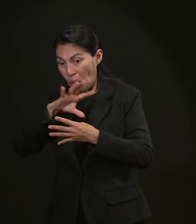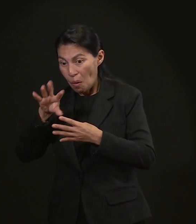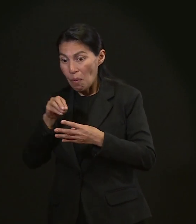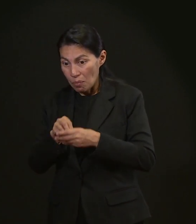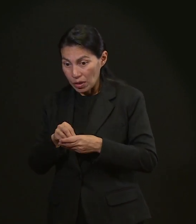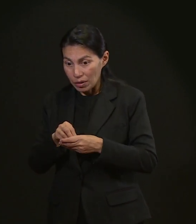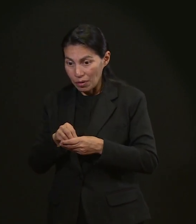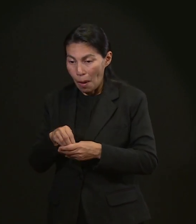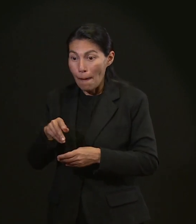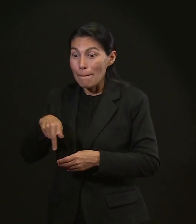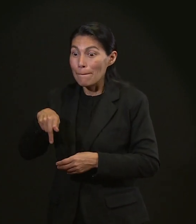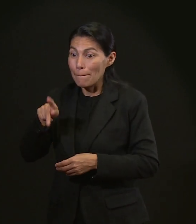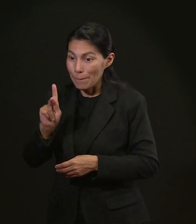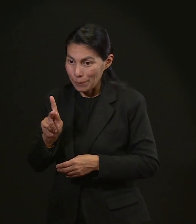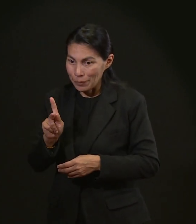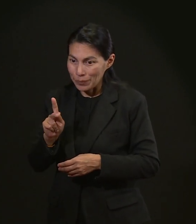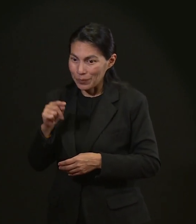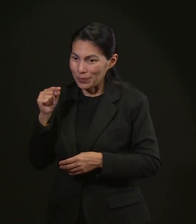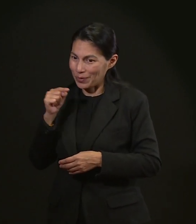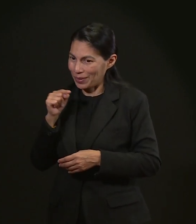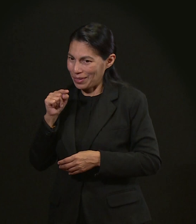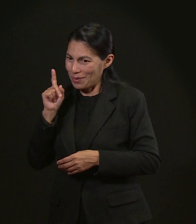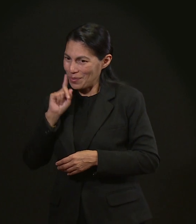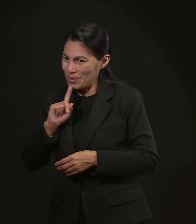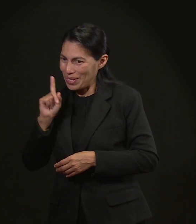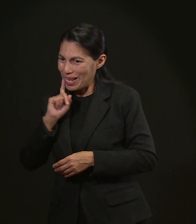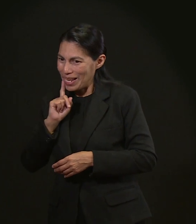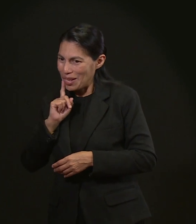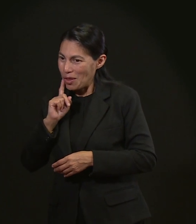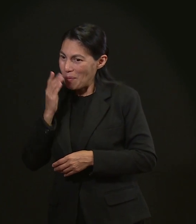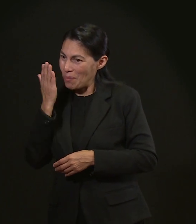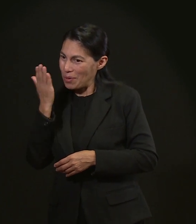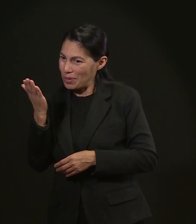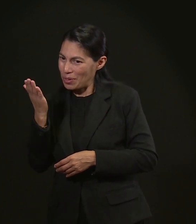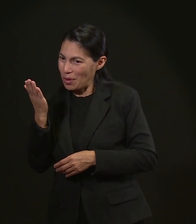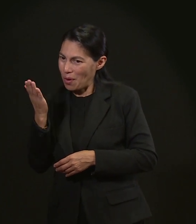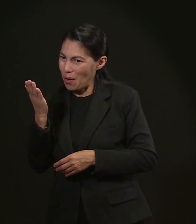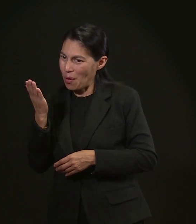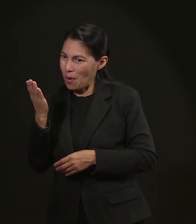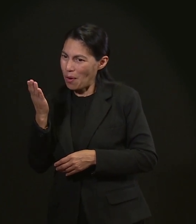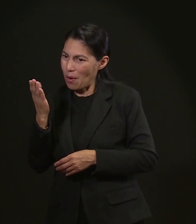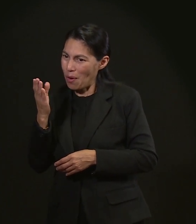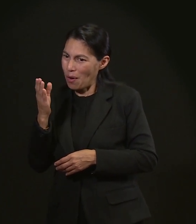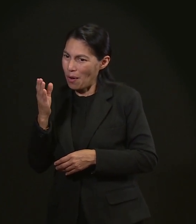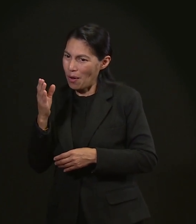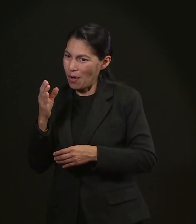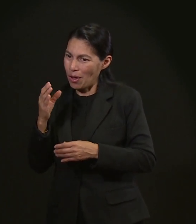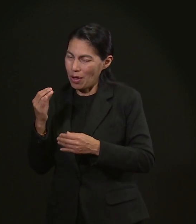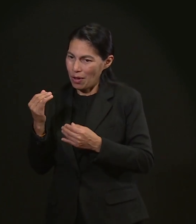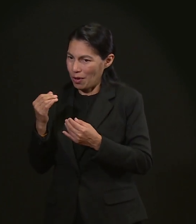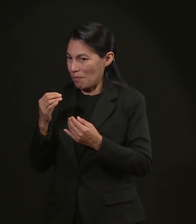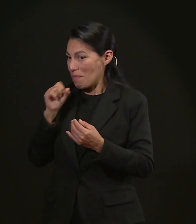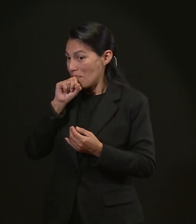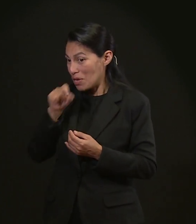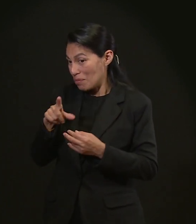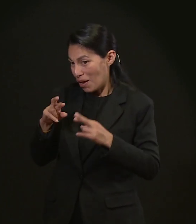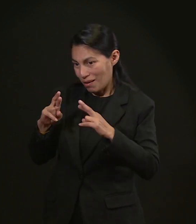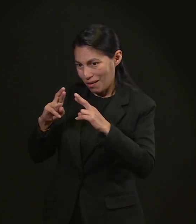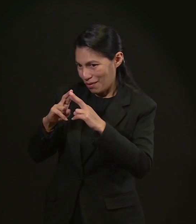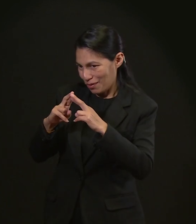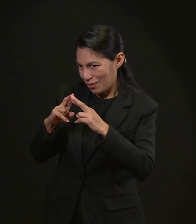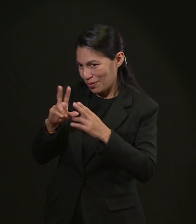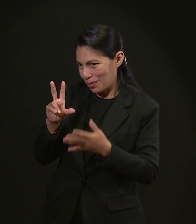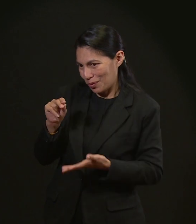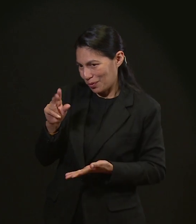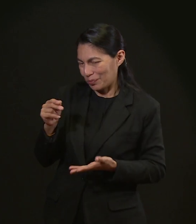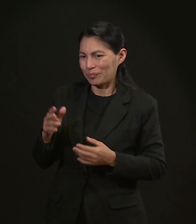pero por por lógica ella no nos pidió a dios que fuera también de la misma religión derechamente tú